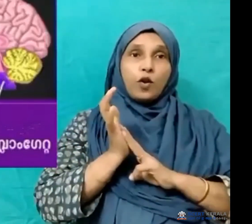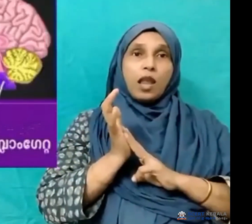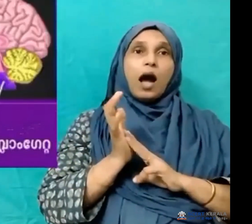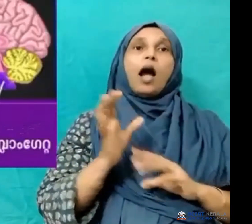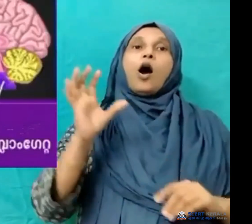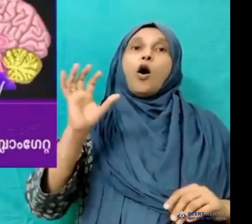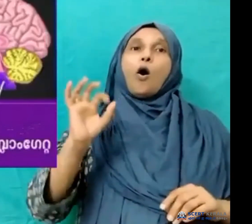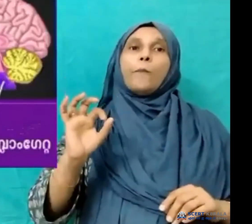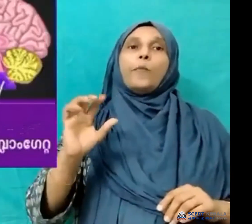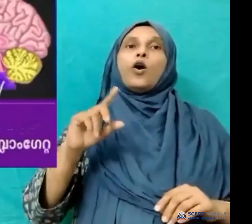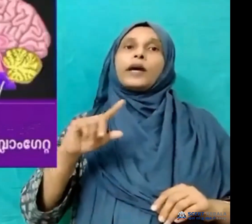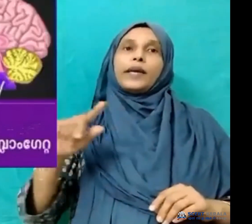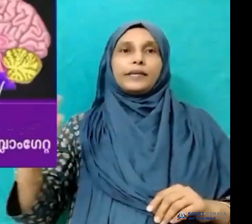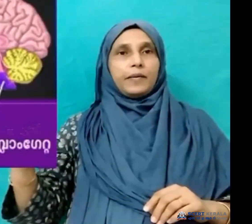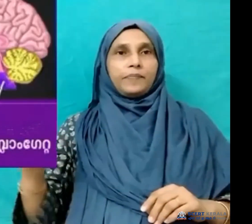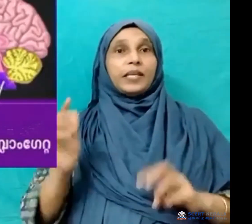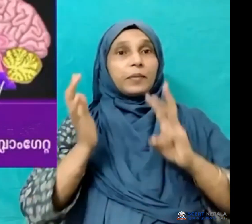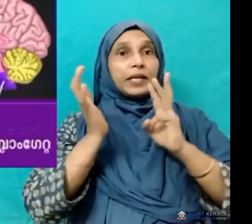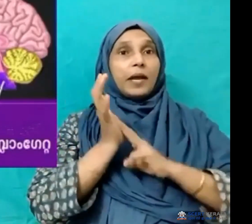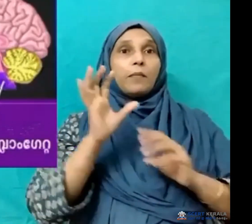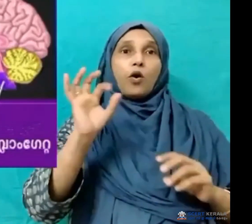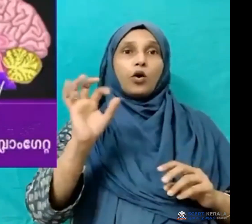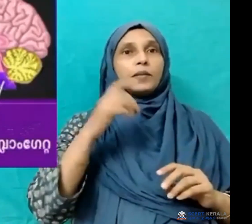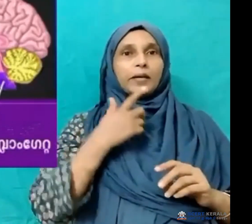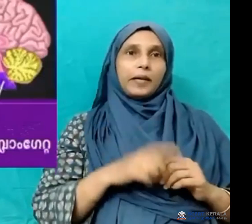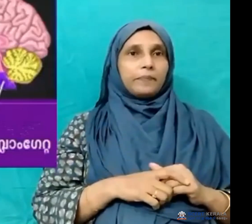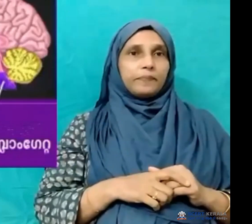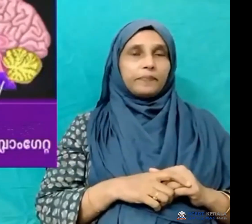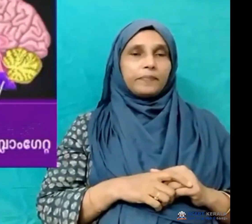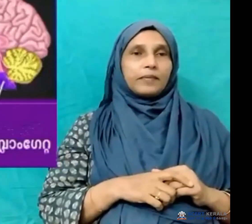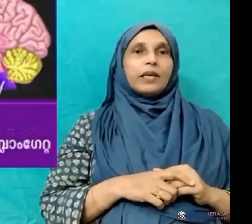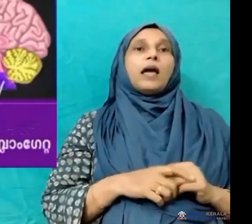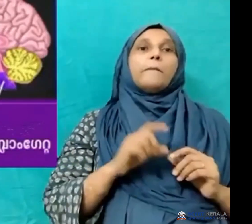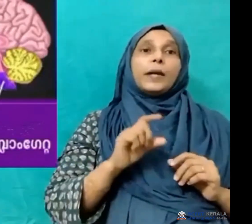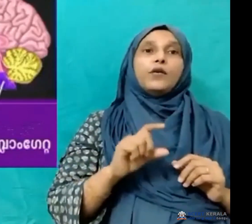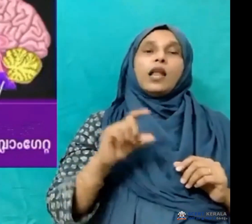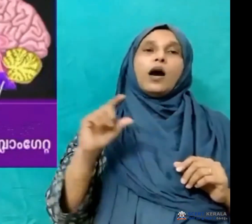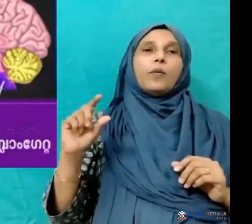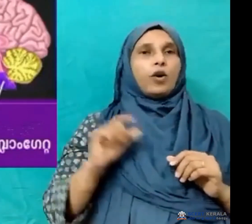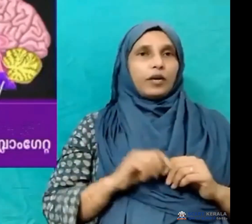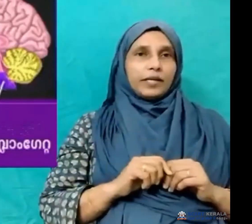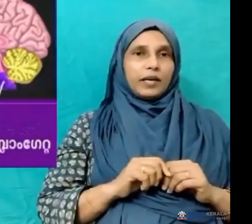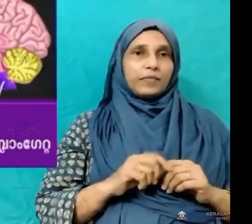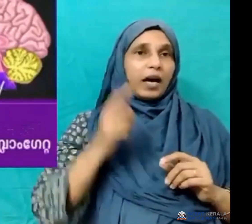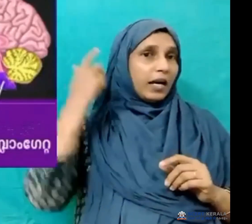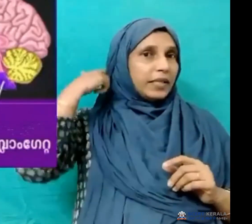മെഡുല്ല ഒബ്ലോങ്കേറ്റ, അതിന് നമുക്ക് എം ഓന്ന് പറയാം. മെഡുല്ല ഒബ്ലോങ്കേറ്റ,